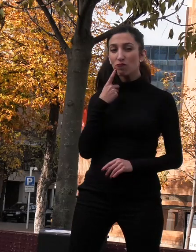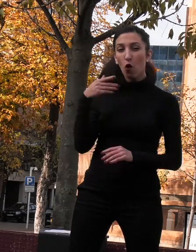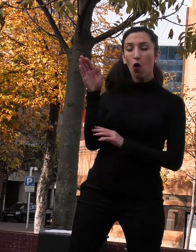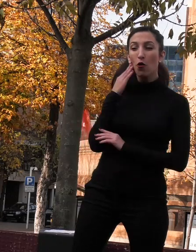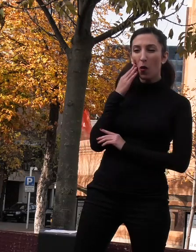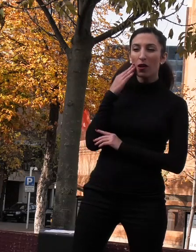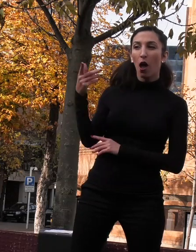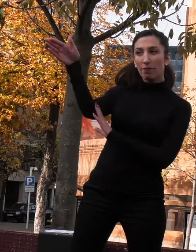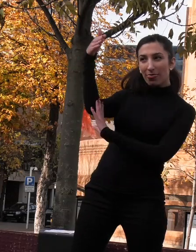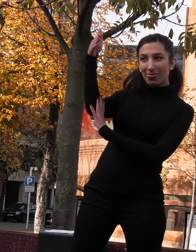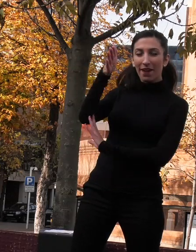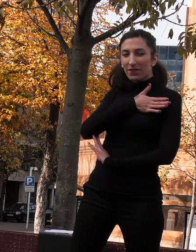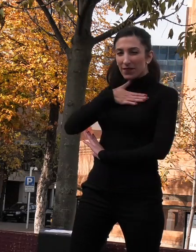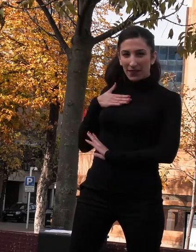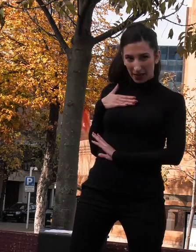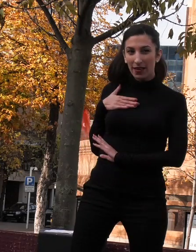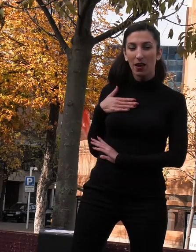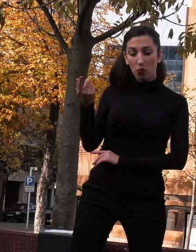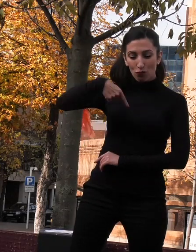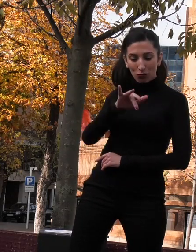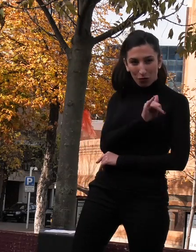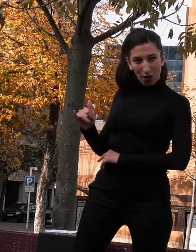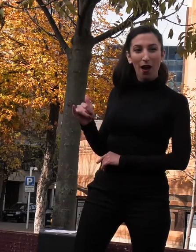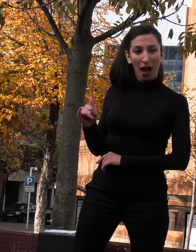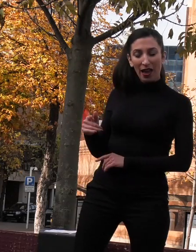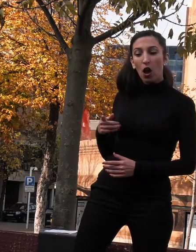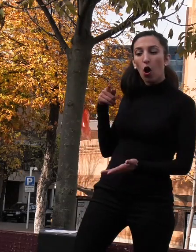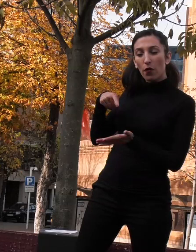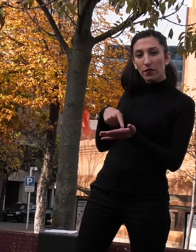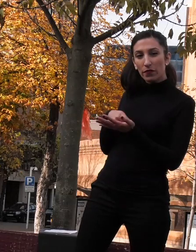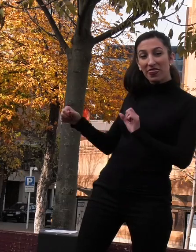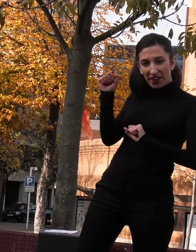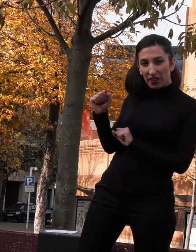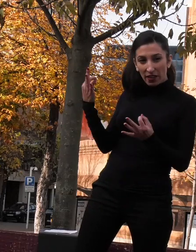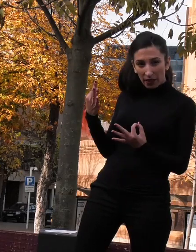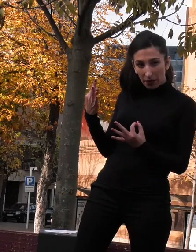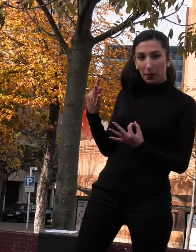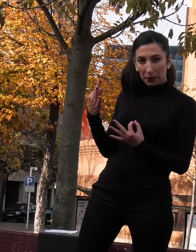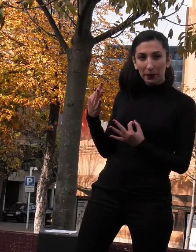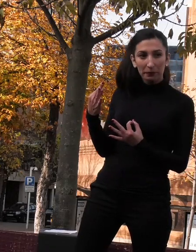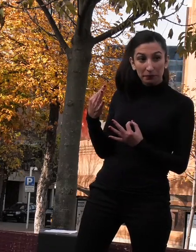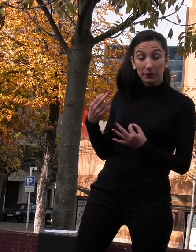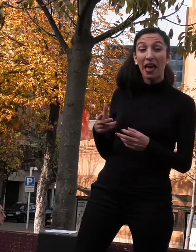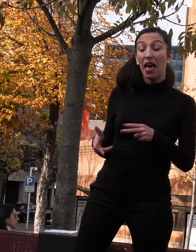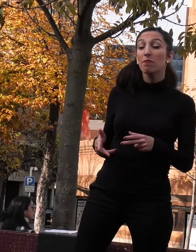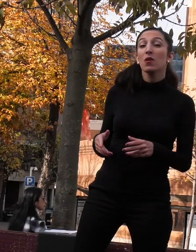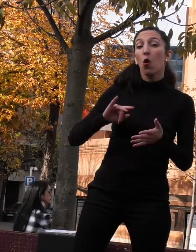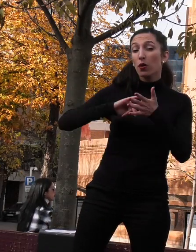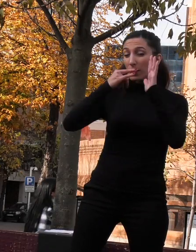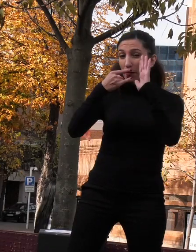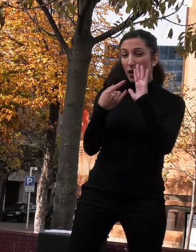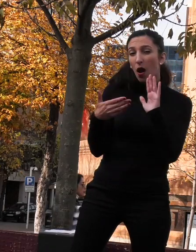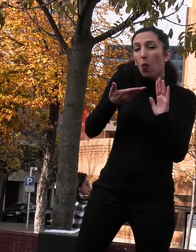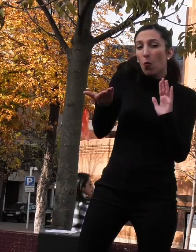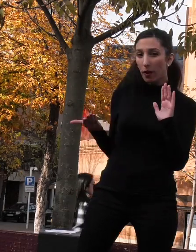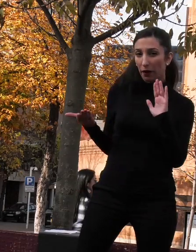tanto amamos y que tenemos la obligación de defender con las herramientas que nos